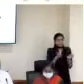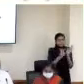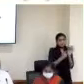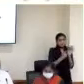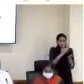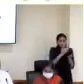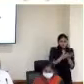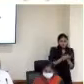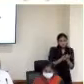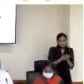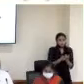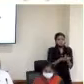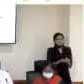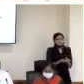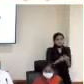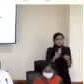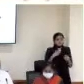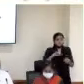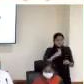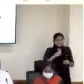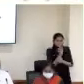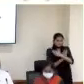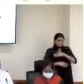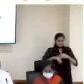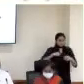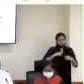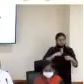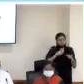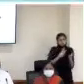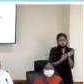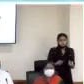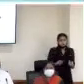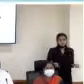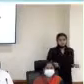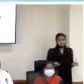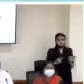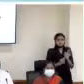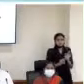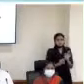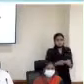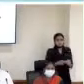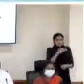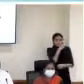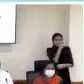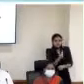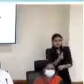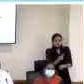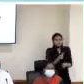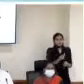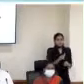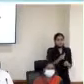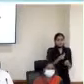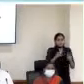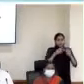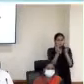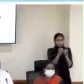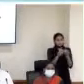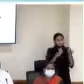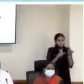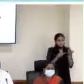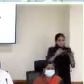शिल्प में शामिल कारीगरों उद्योगों की प्रदर्शनी, दिव्यांगजनों के लिए कारीगर प्रशिक्षण